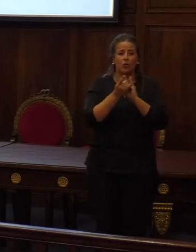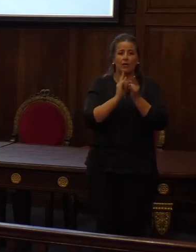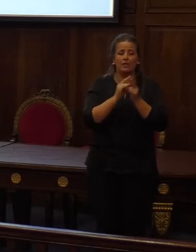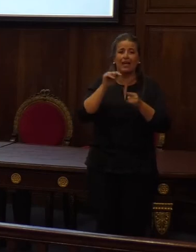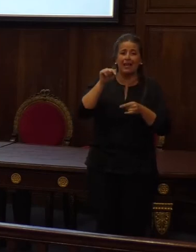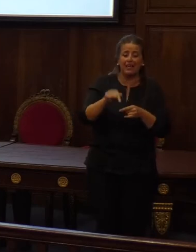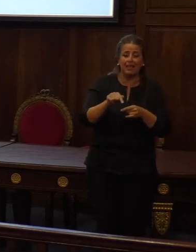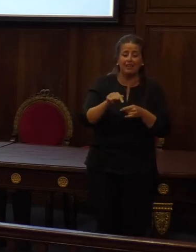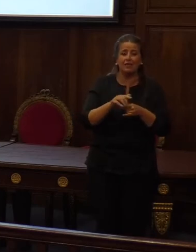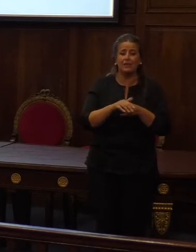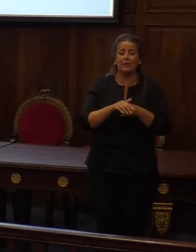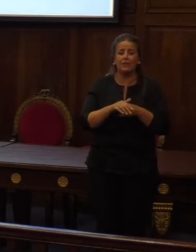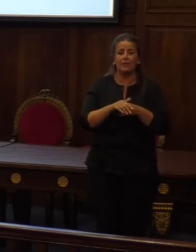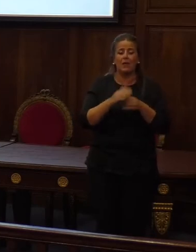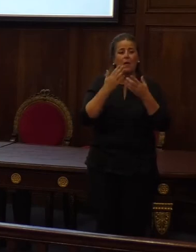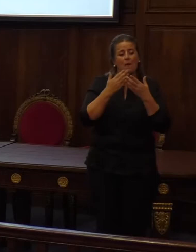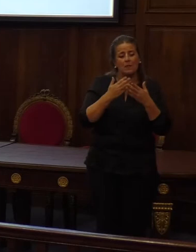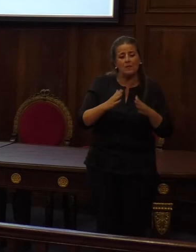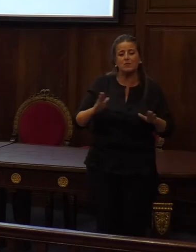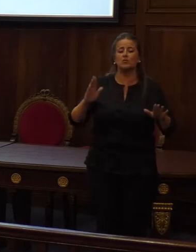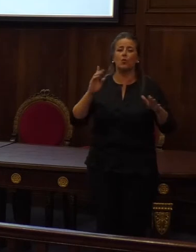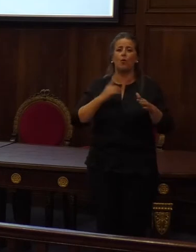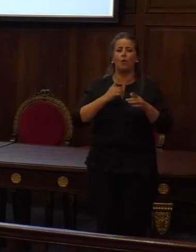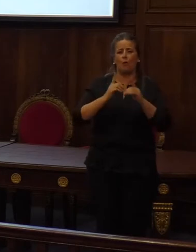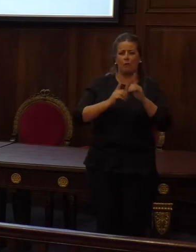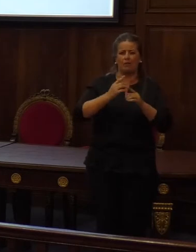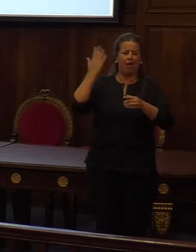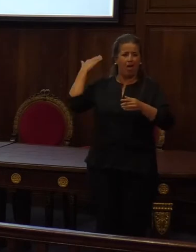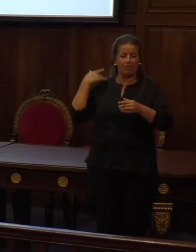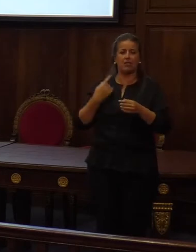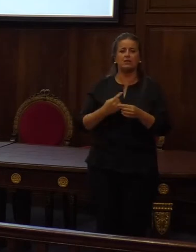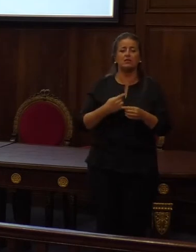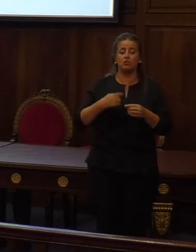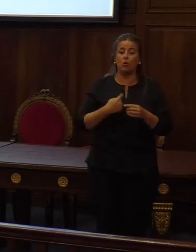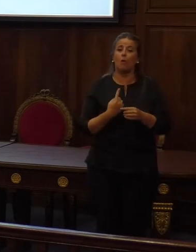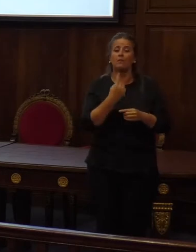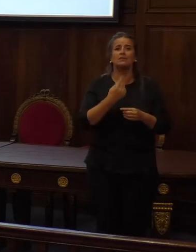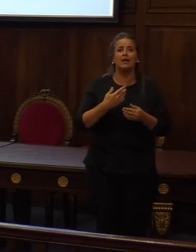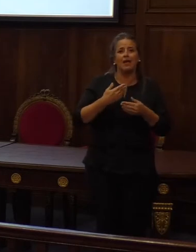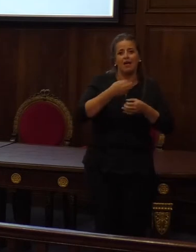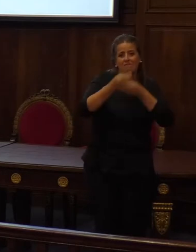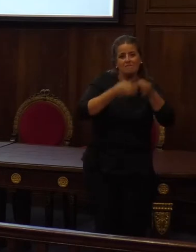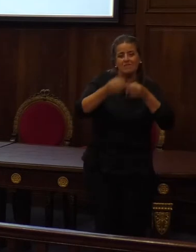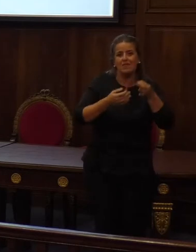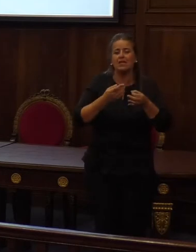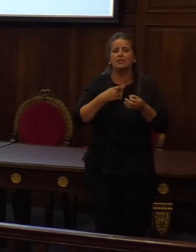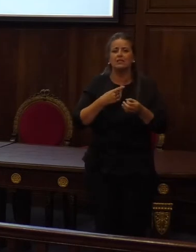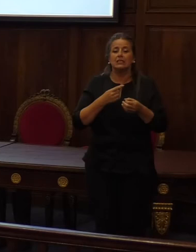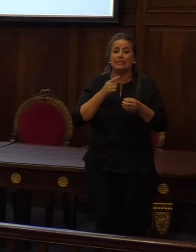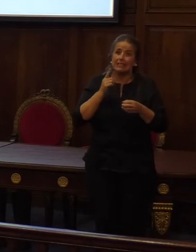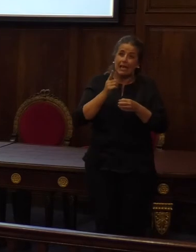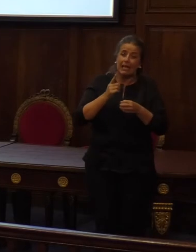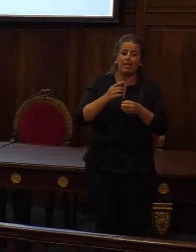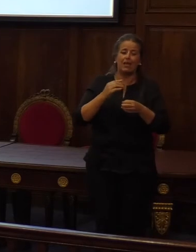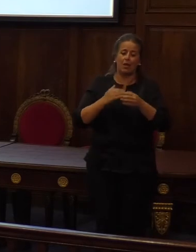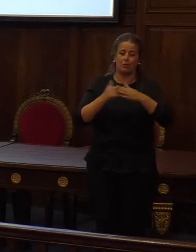Legislativo de la Facultad de Psicología, un congreso internacional. Y eso también es parte significativa de lo que es la construcción